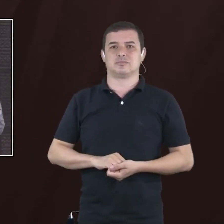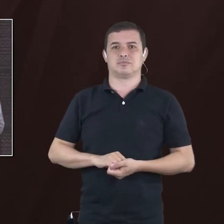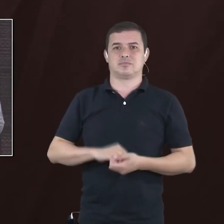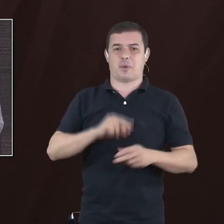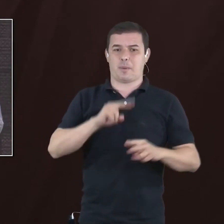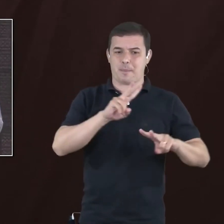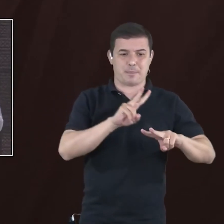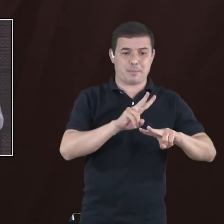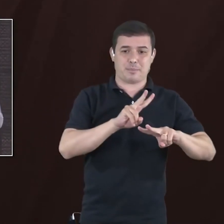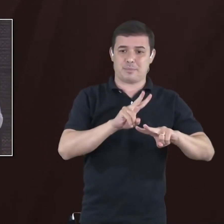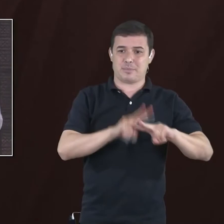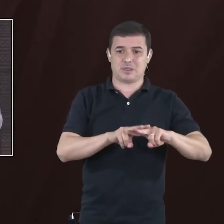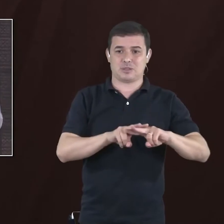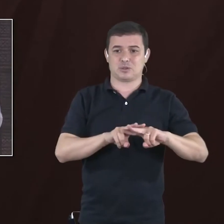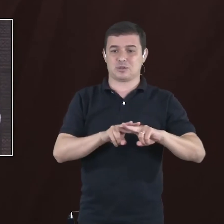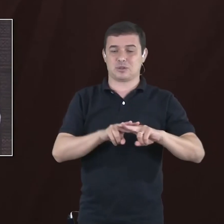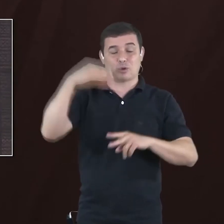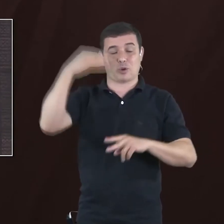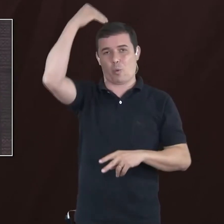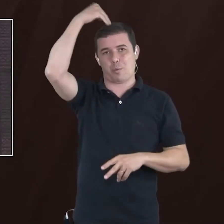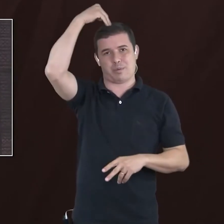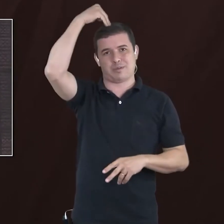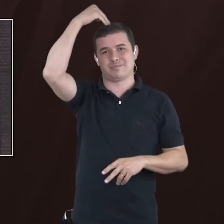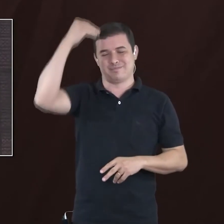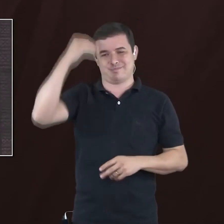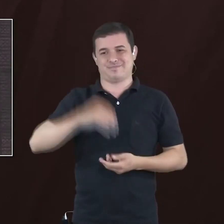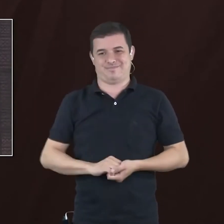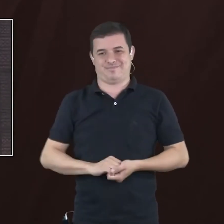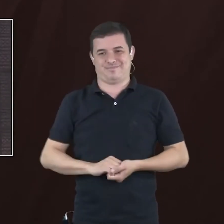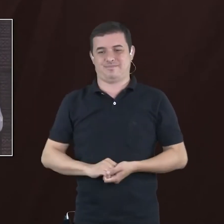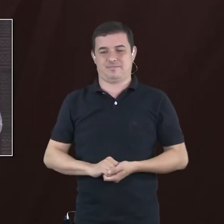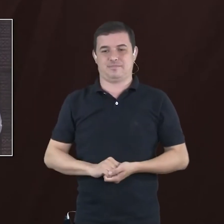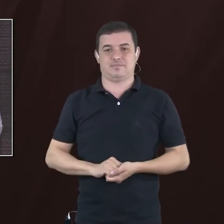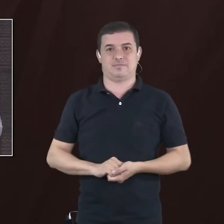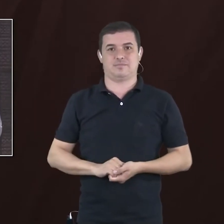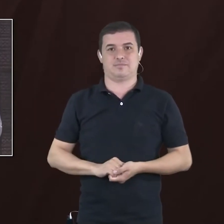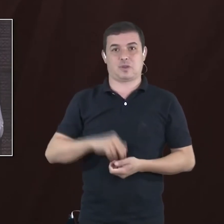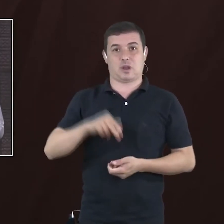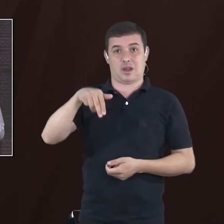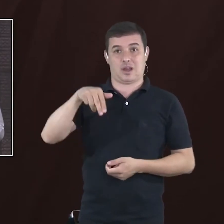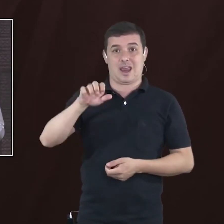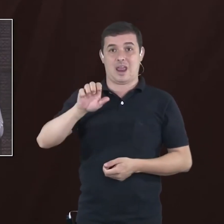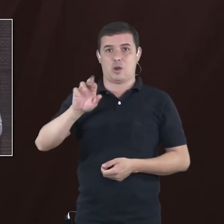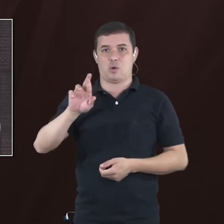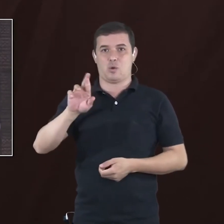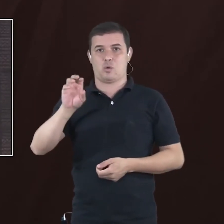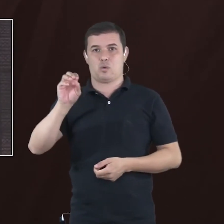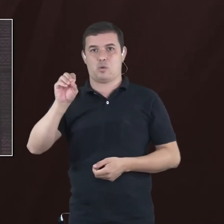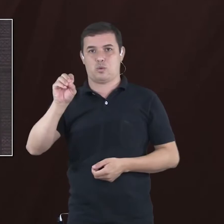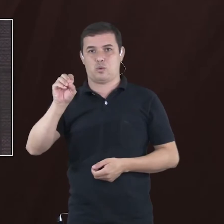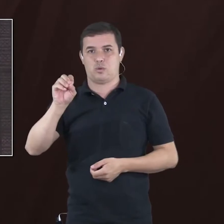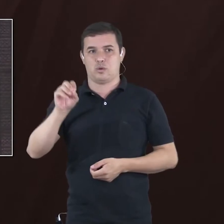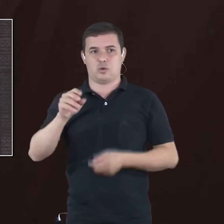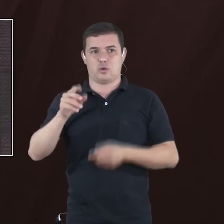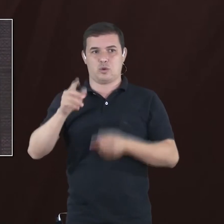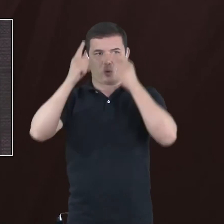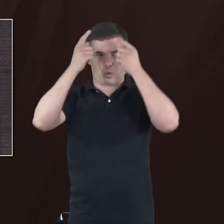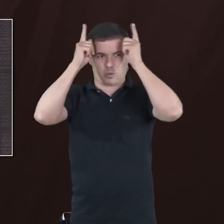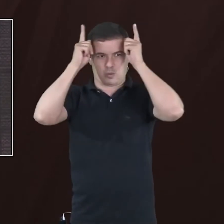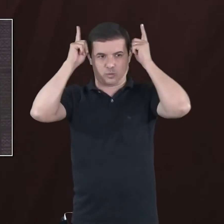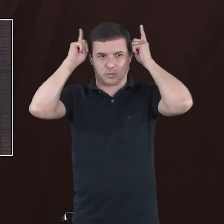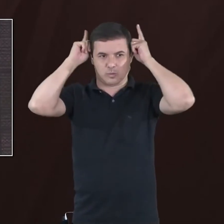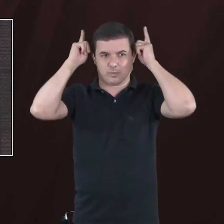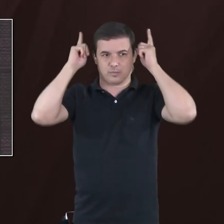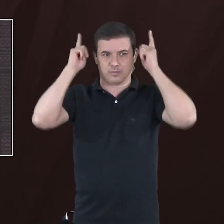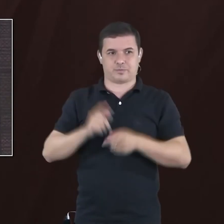nenhum. Porque Nero queria sacrificá-lo para justificar o seu próprio erro, né? Então, no meio